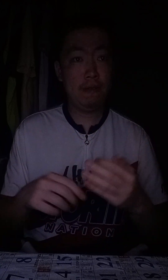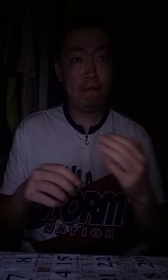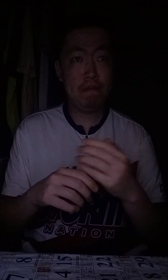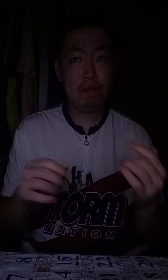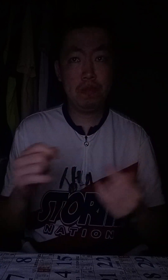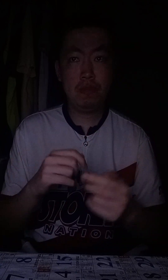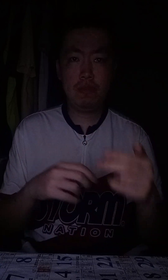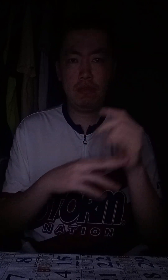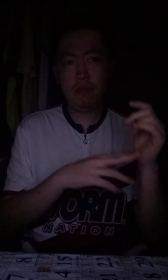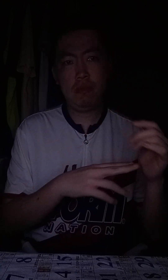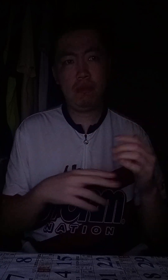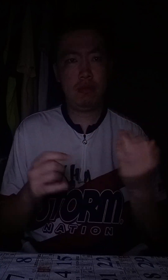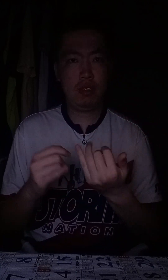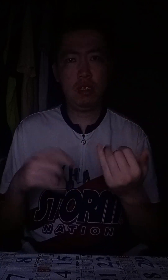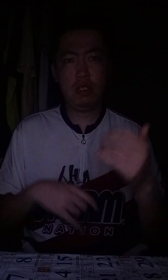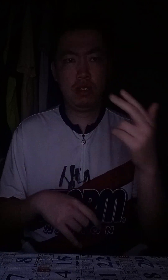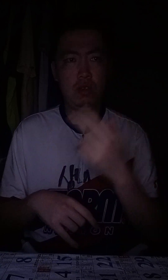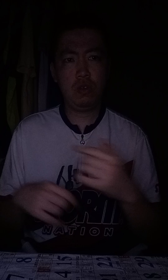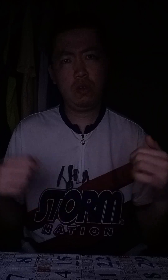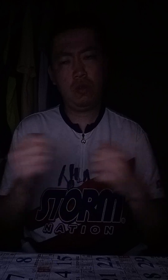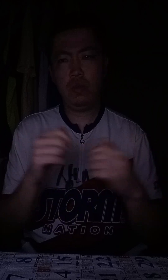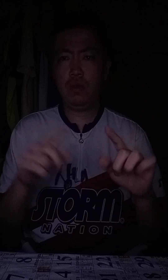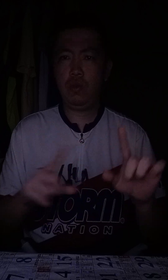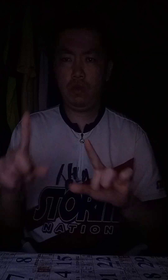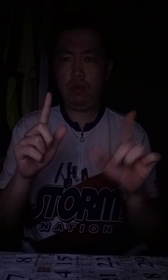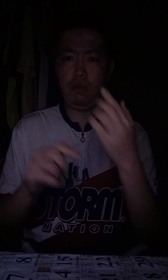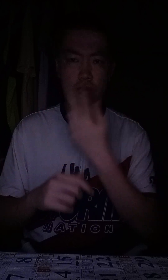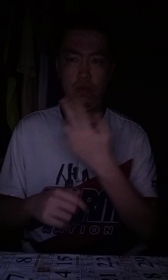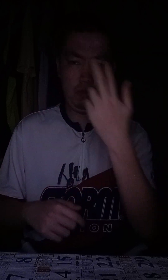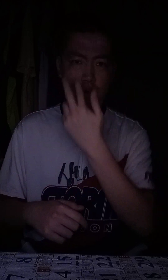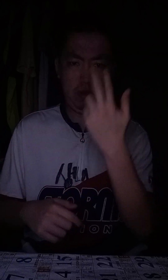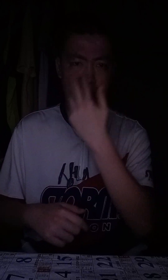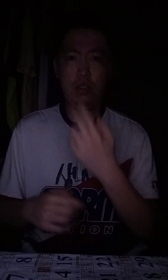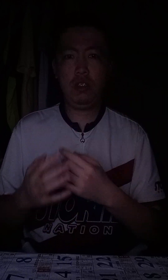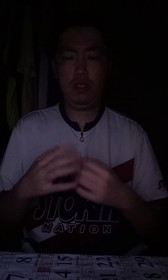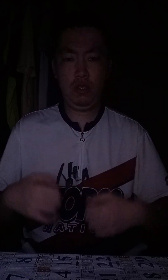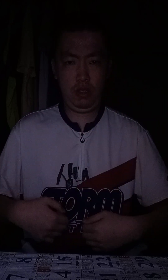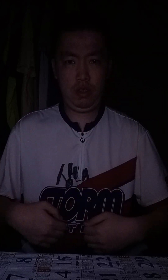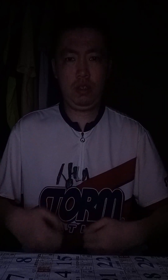혐의로 입건하고 정확한 사고 경위를 조사하고 있습니다. SBS 손형환입니다.